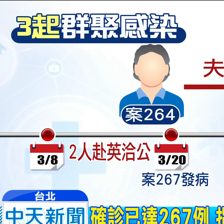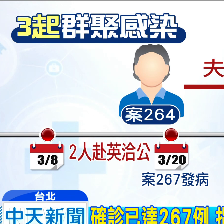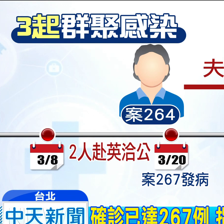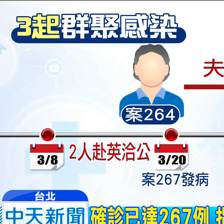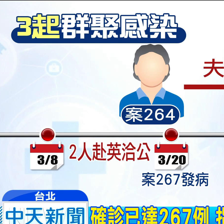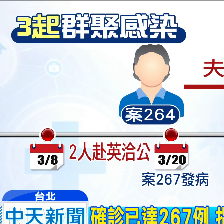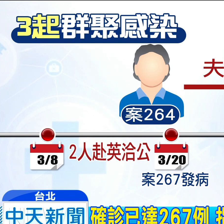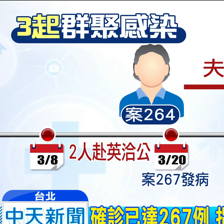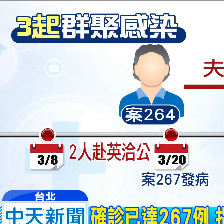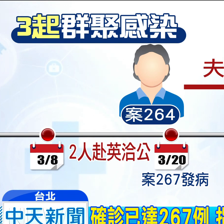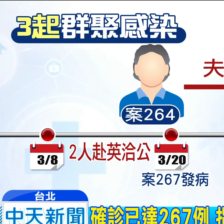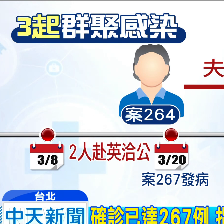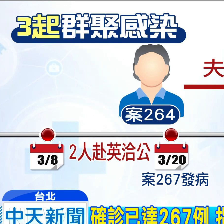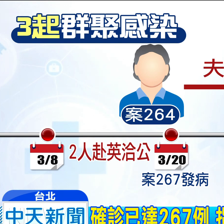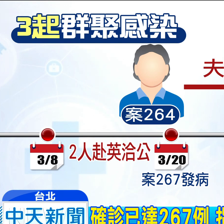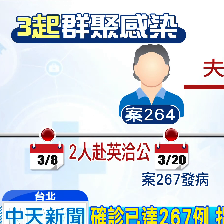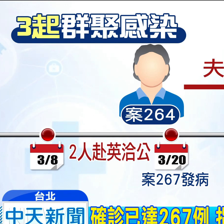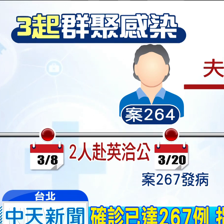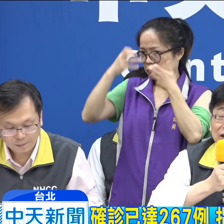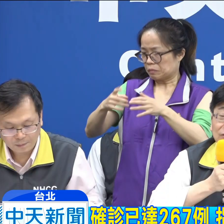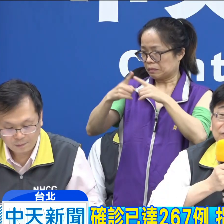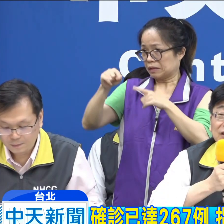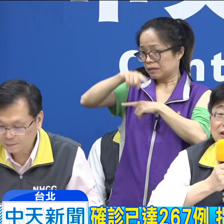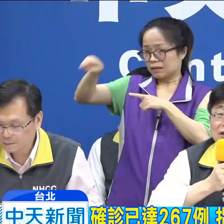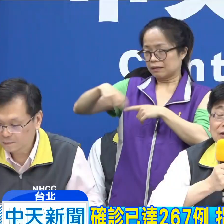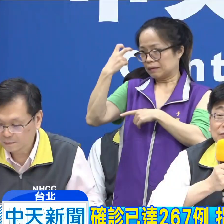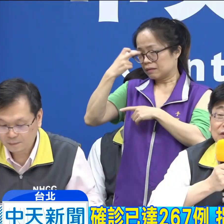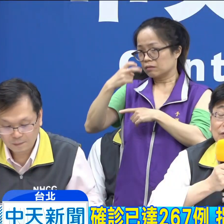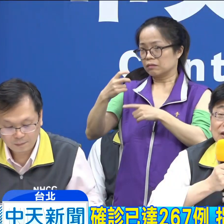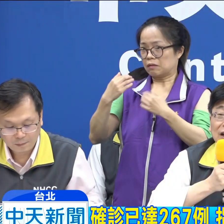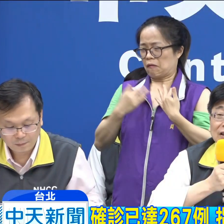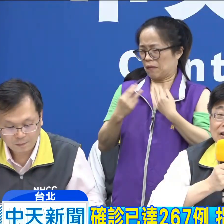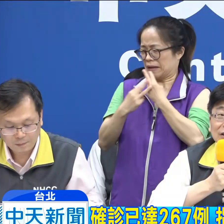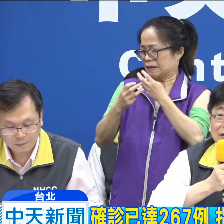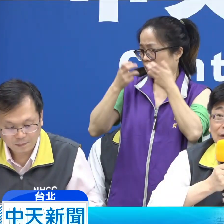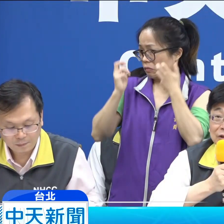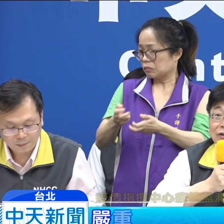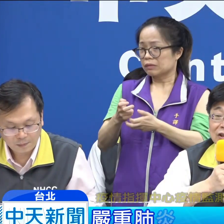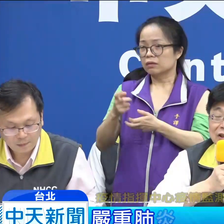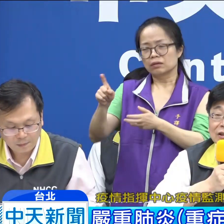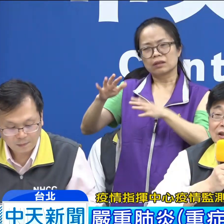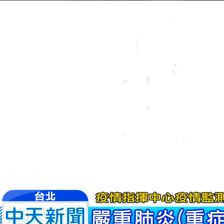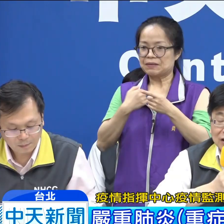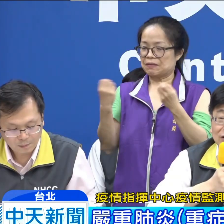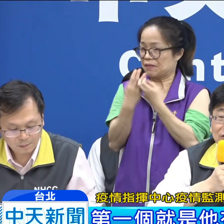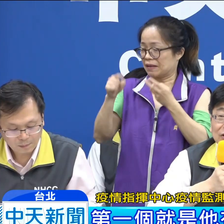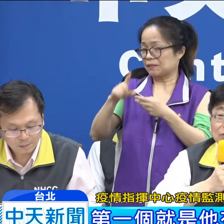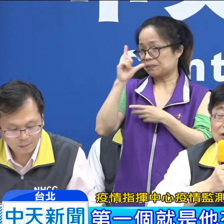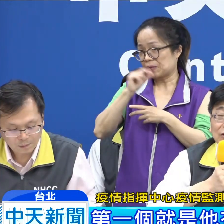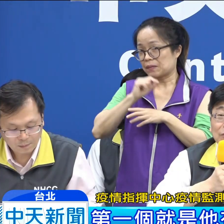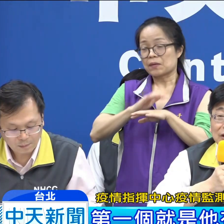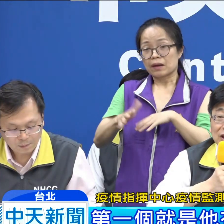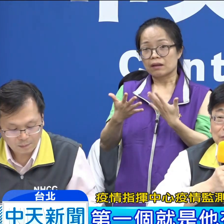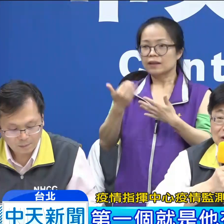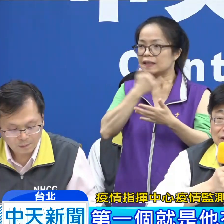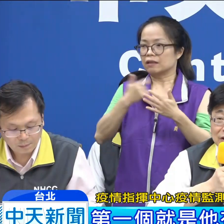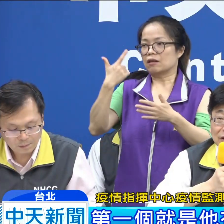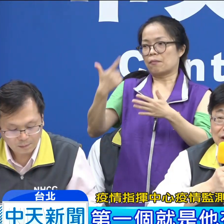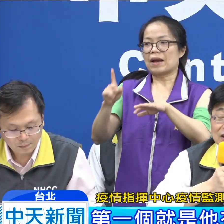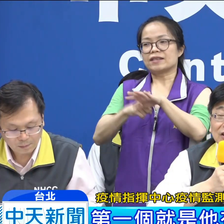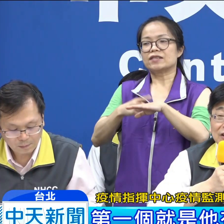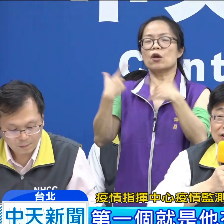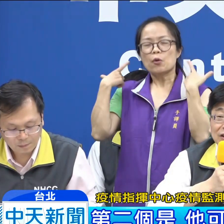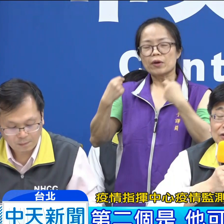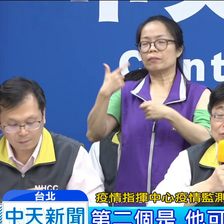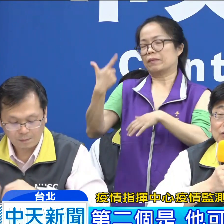后25号入境裁检，27号确诊。 严重肺炎的这部分的话，大概是还不到1层。第一个就是说他有慢性病